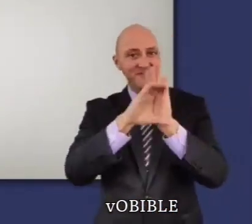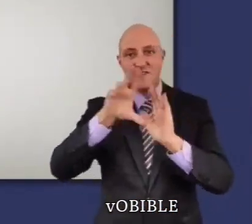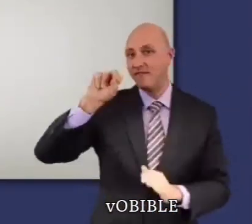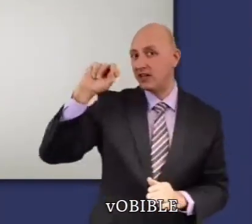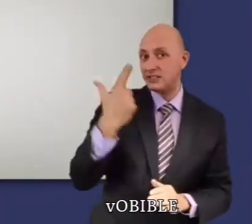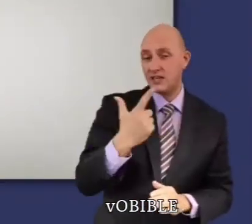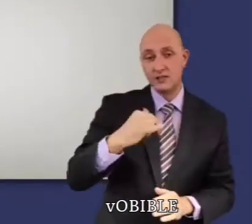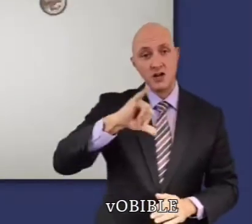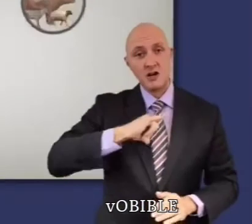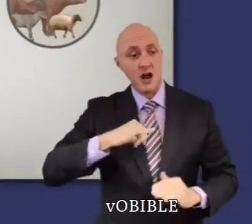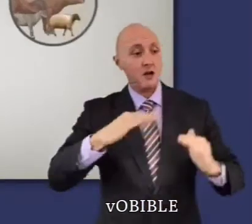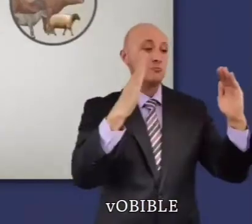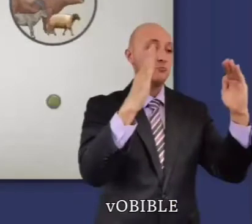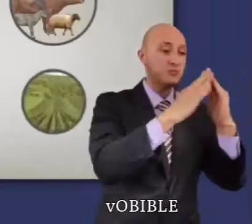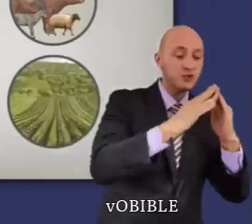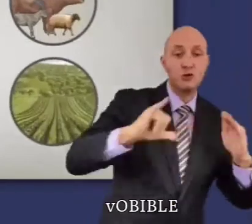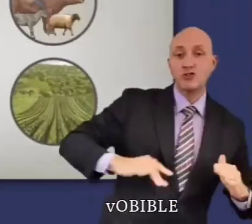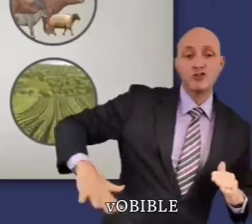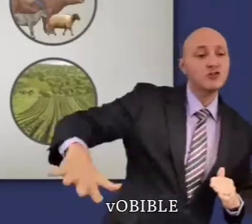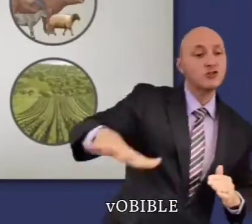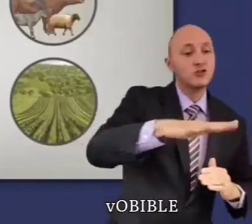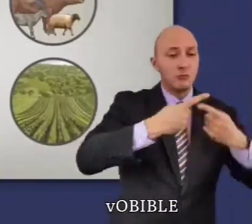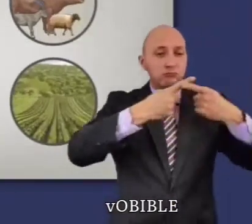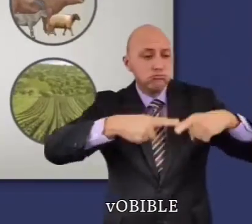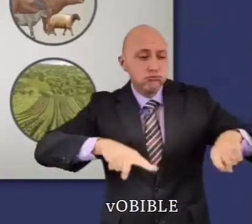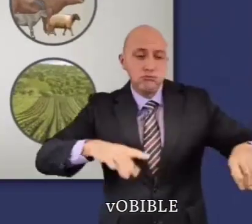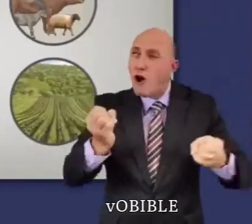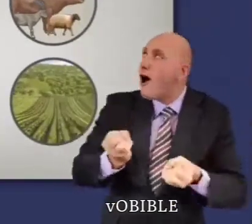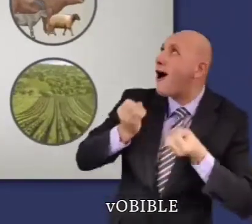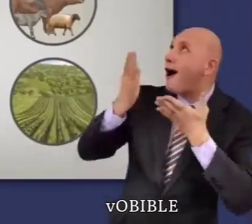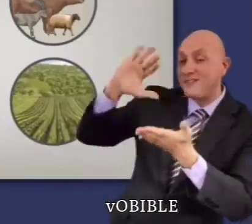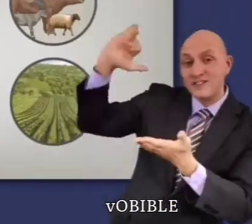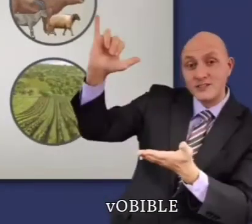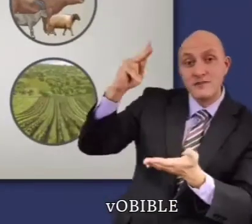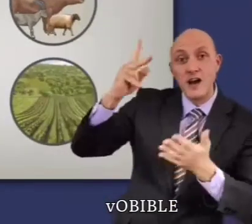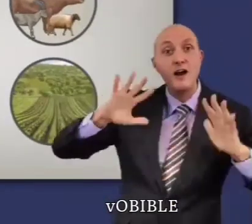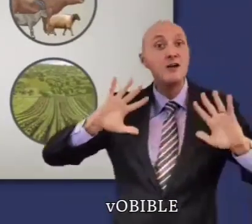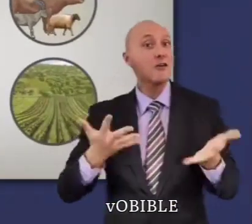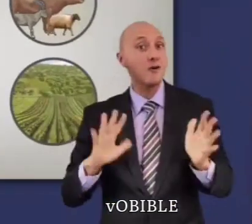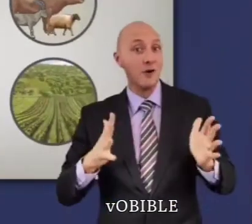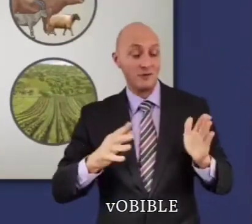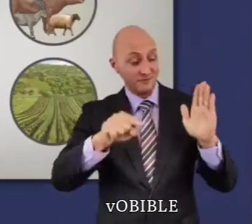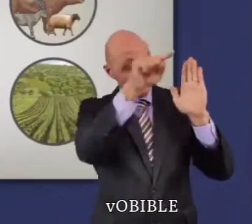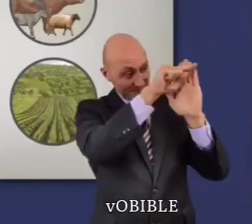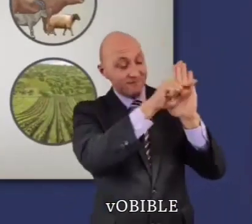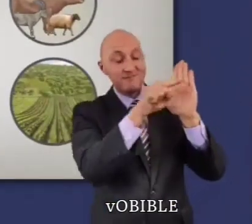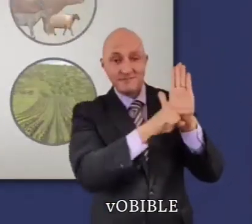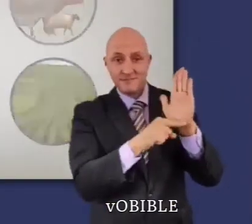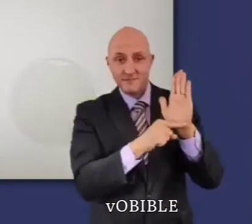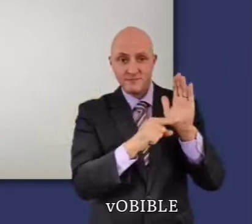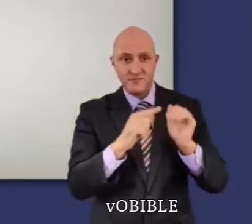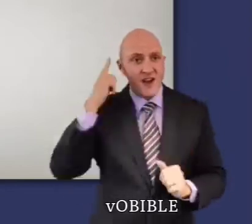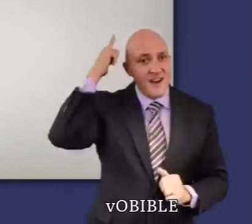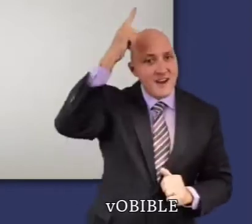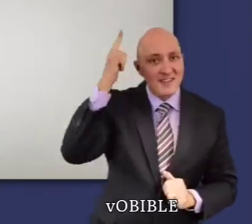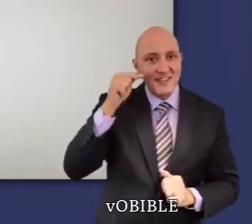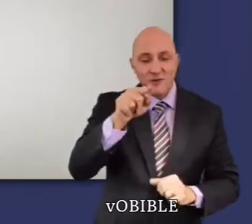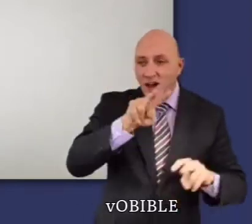Le chapitre 26 mentionne les bénédictions qui découlent de l'obéissance à Jéhovah et les punitions qui découlent de la